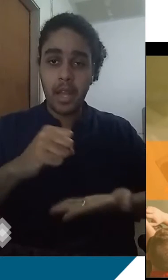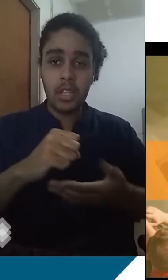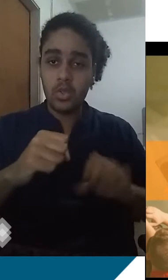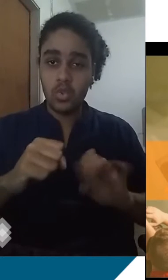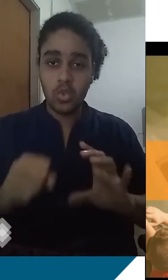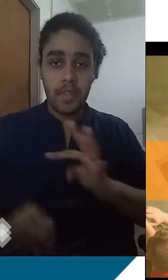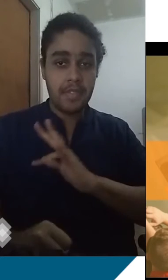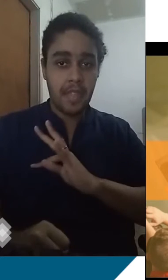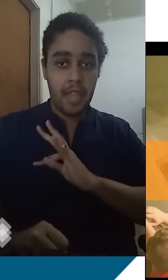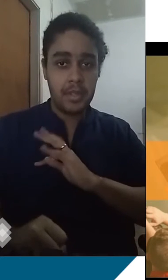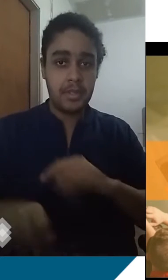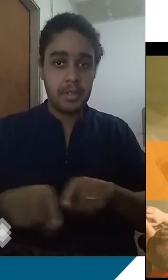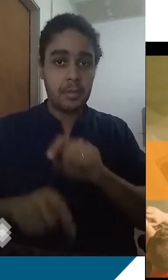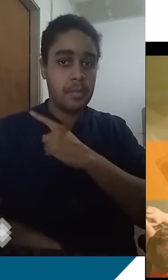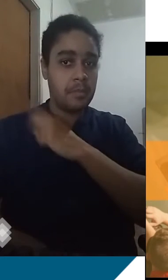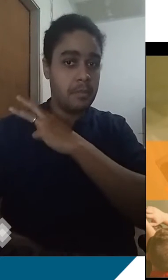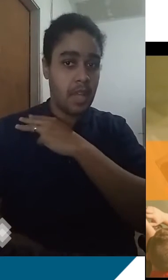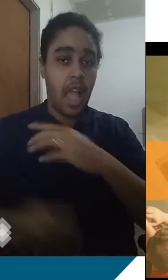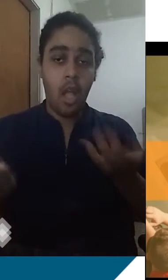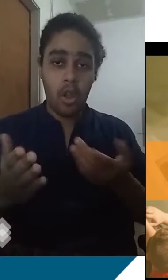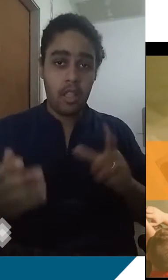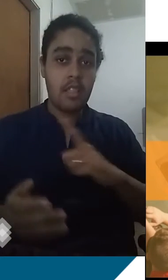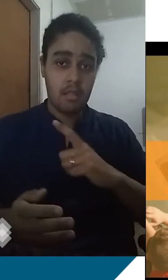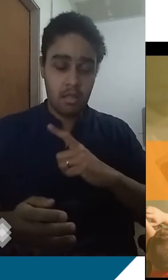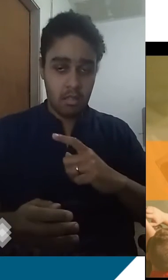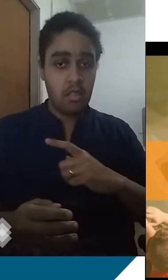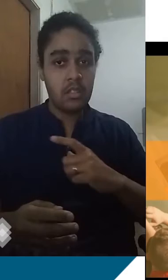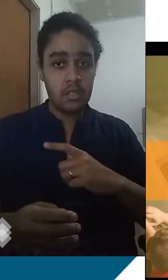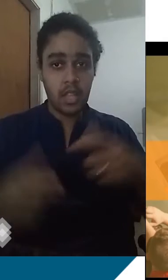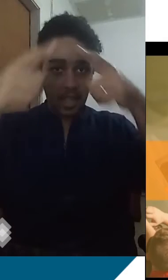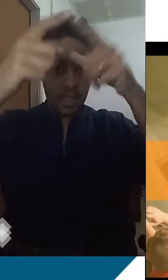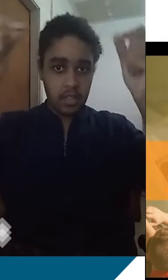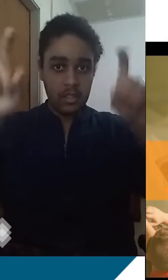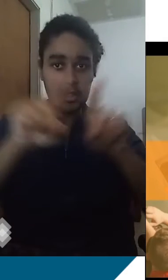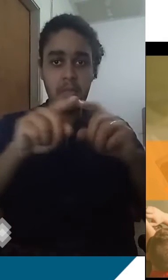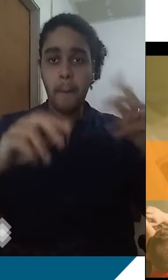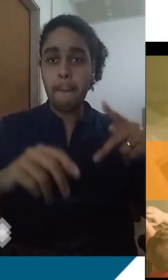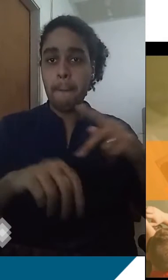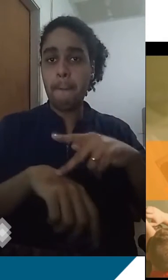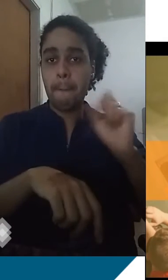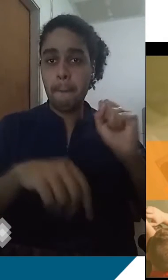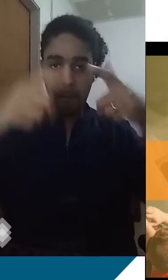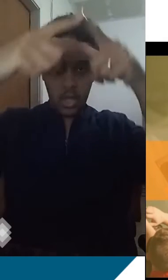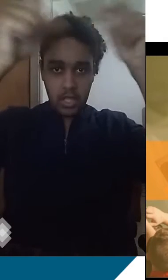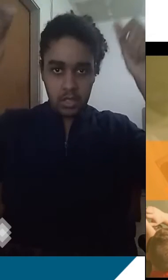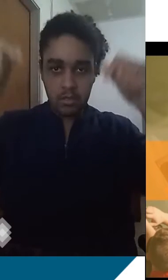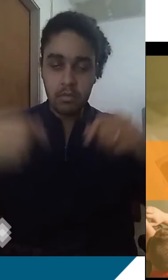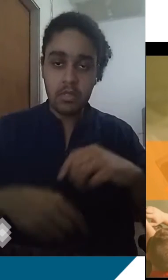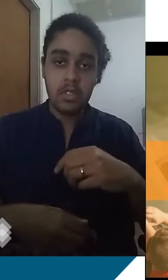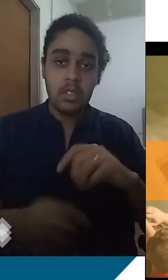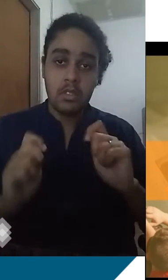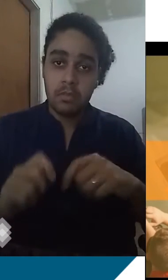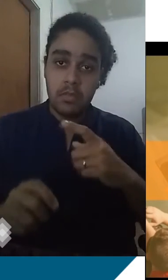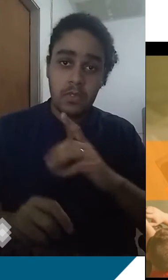básica, que ofereciam médio técnico, passaram a oferecer cursos de graduação e até pós-graduação. Ou seja, houve um processo de expansão que pode